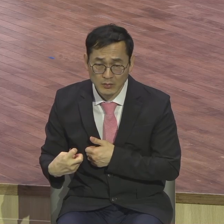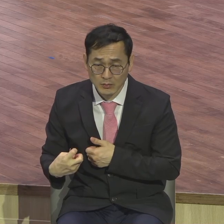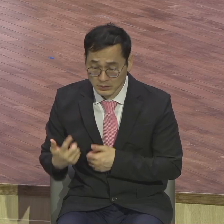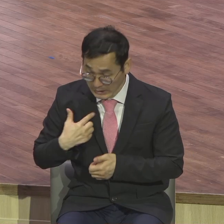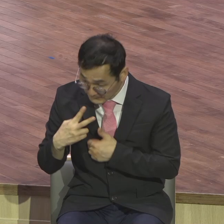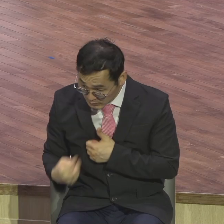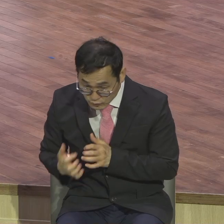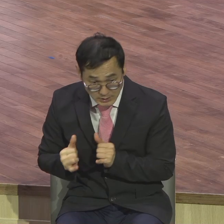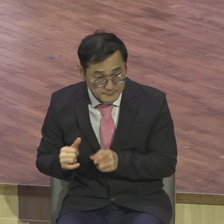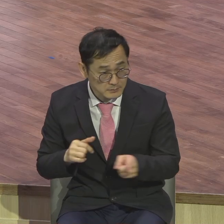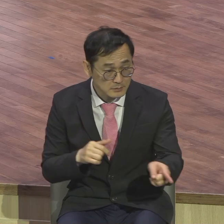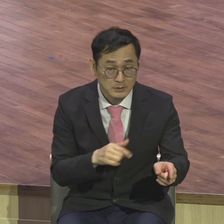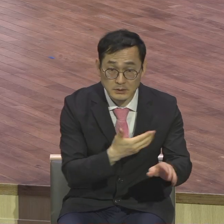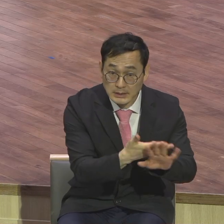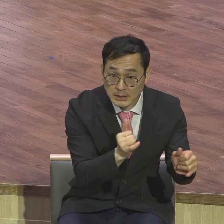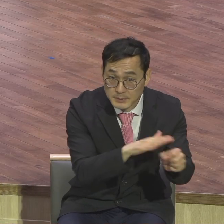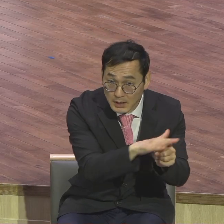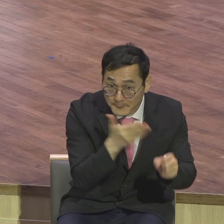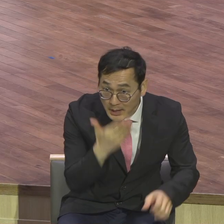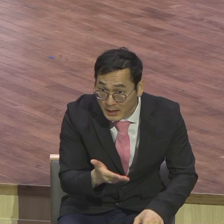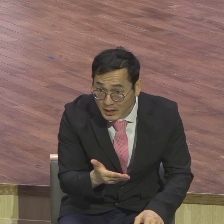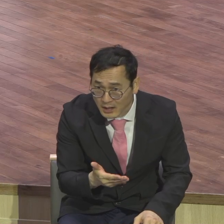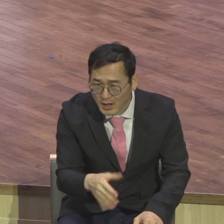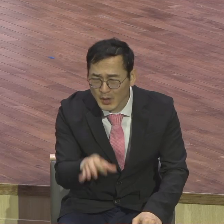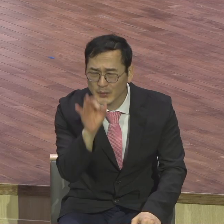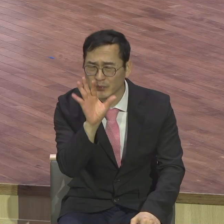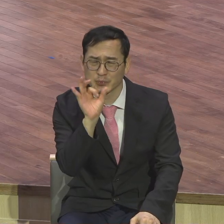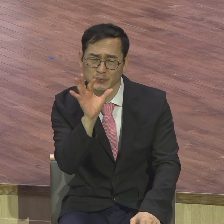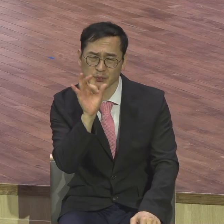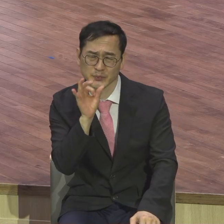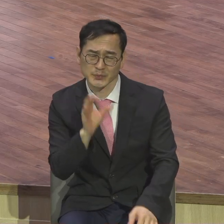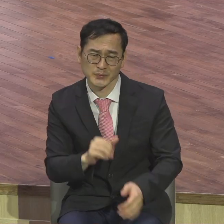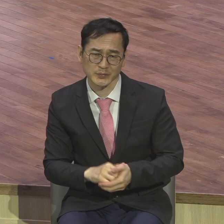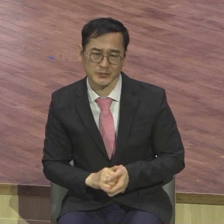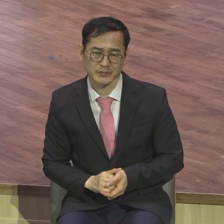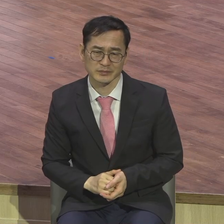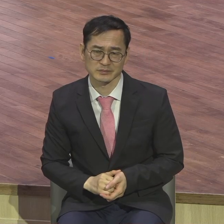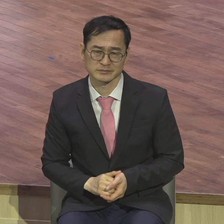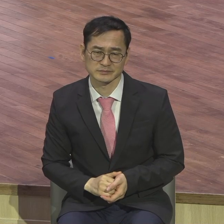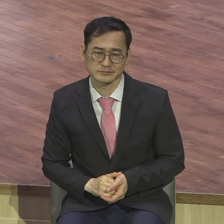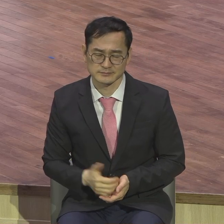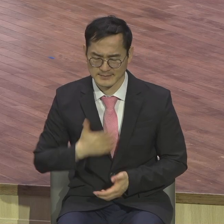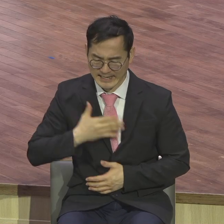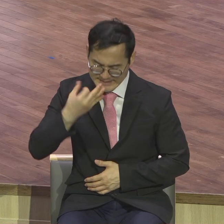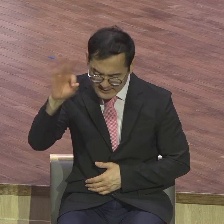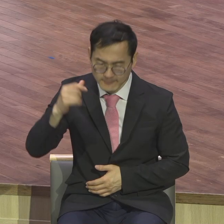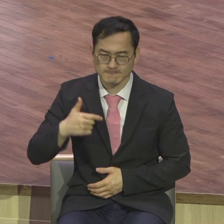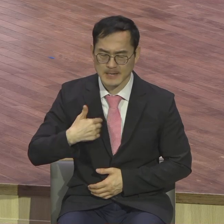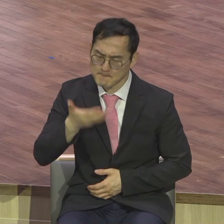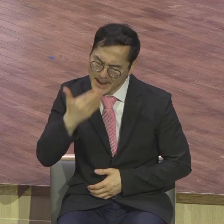자기를 미워하는데 누구를 사랑해요? 자기 자신을 인정하지 않는데 누구를 인정하냐고요.